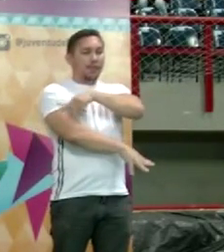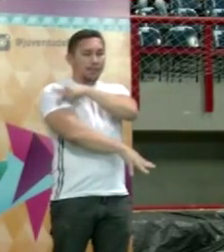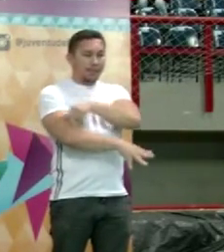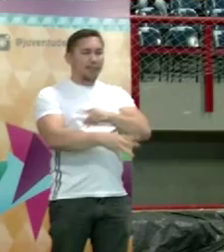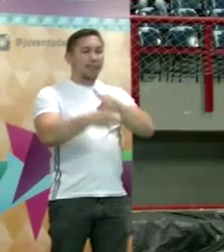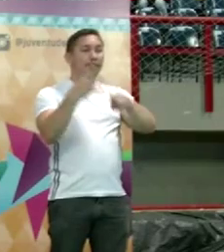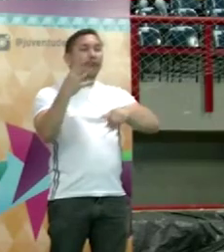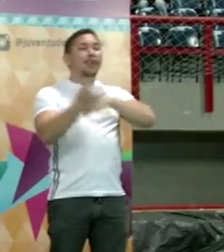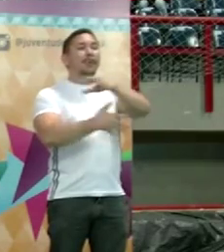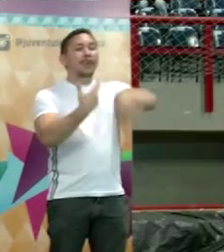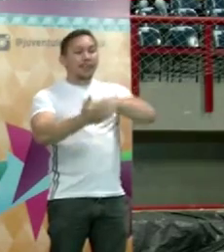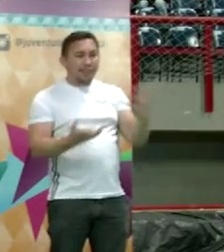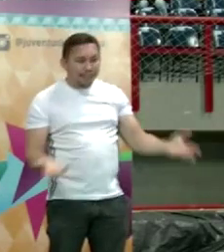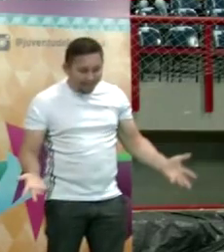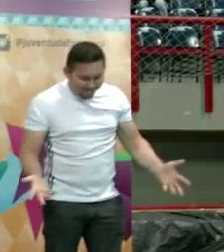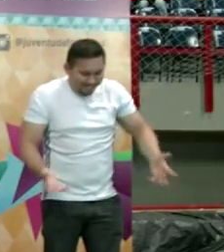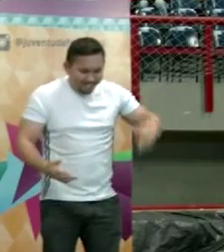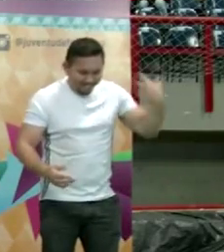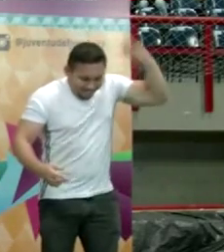Eu digo